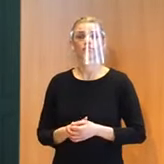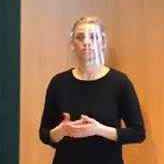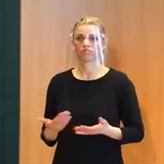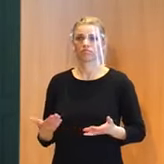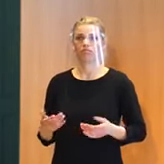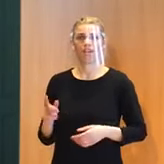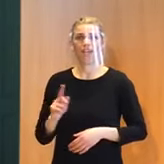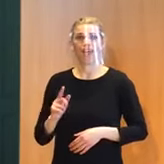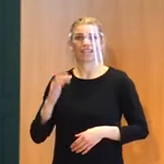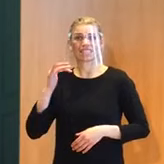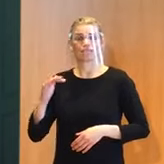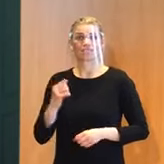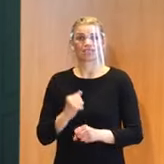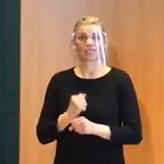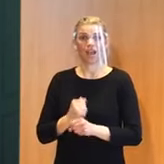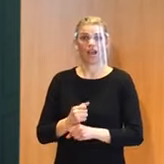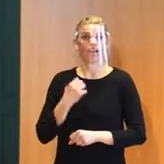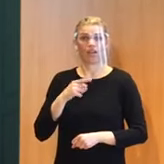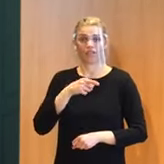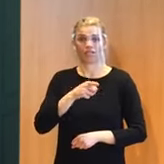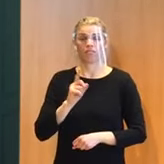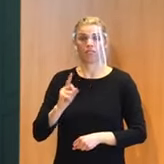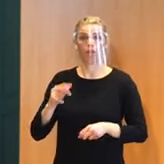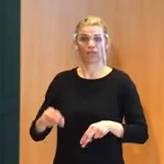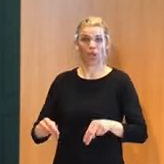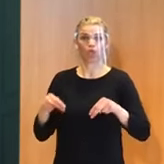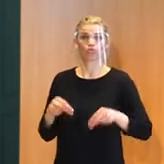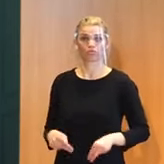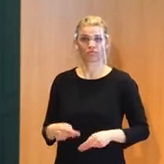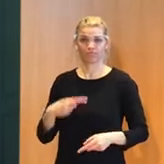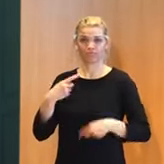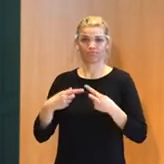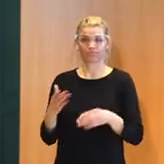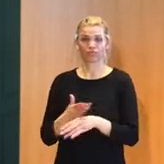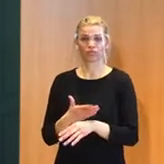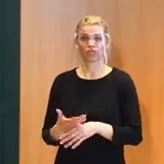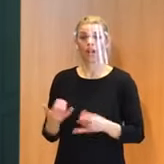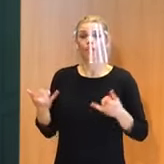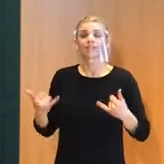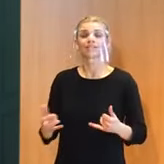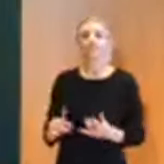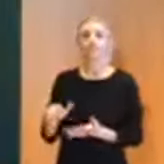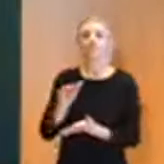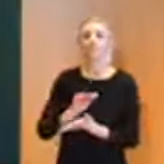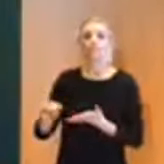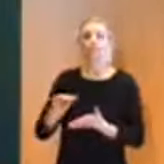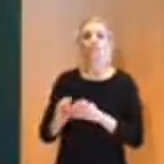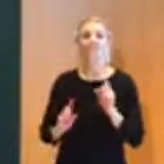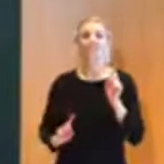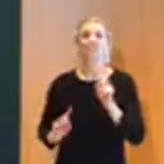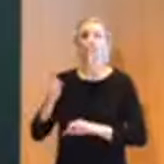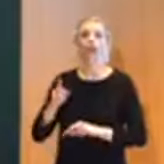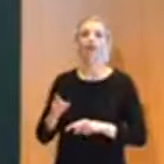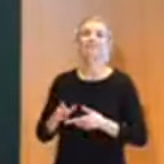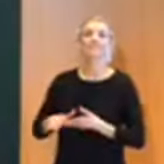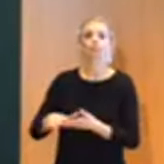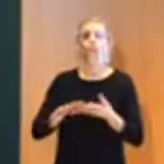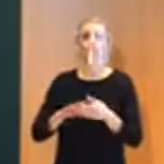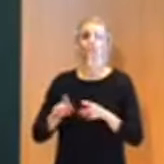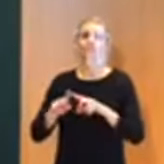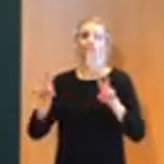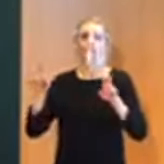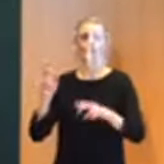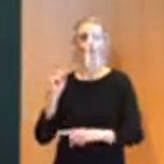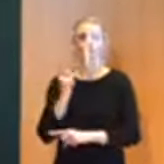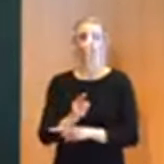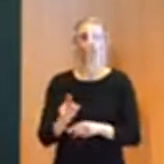má odstúpiť? Keď je to, že mimoriadne vysoká spoločenská objednávka. Ja si nepamätám, keď Robert